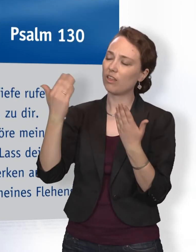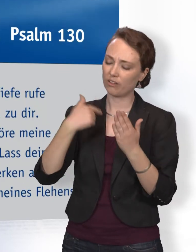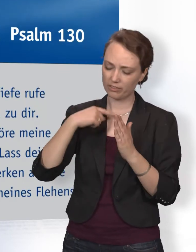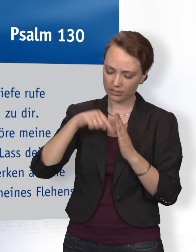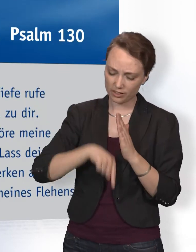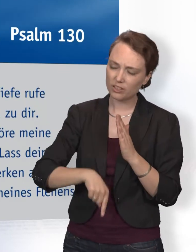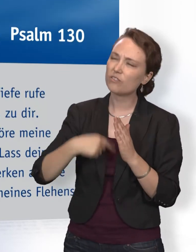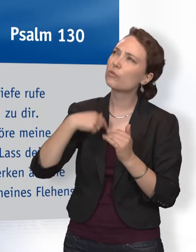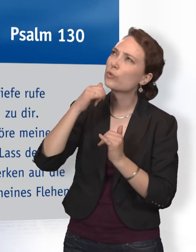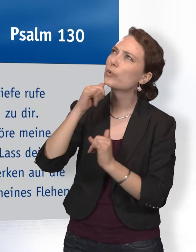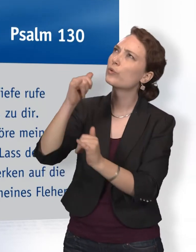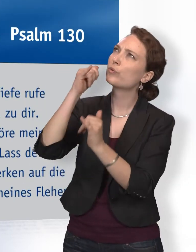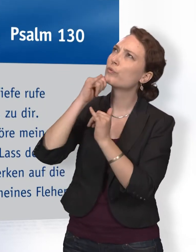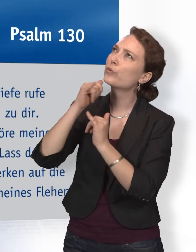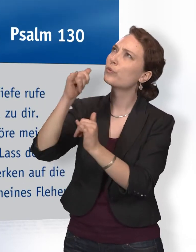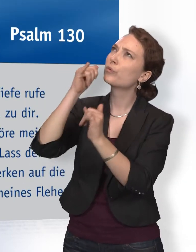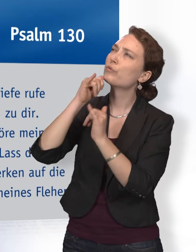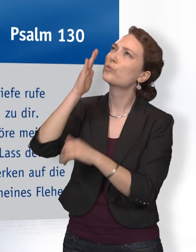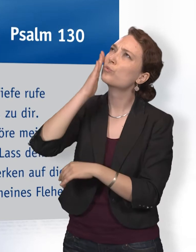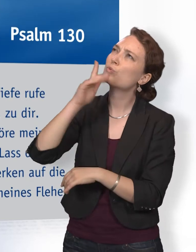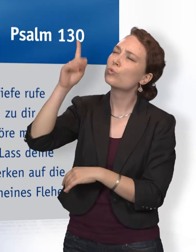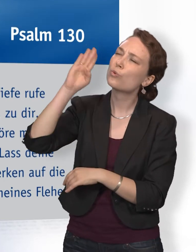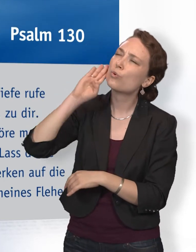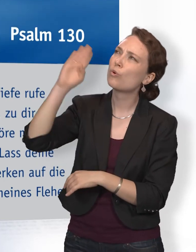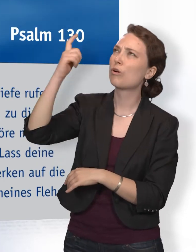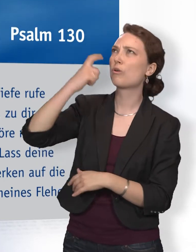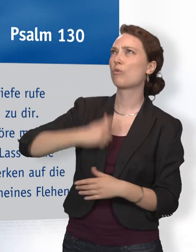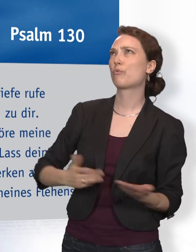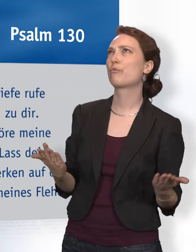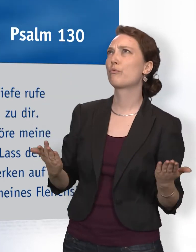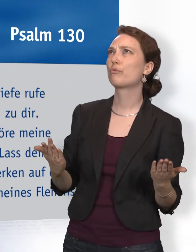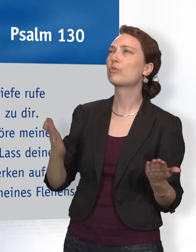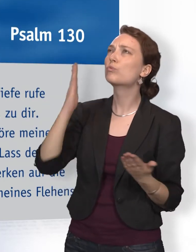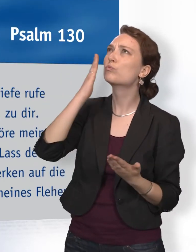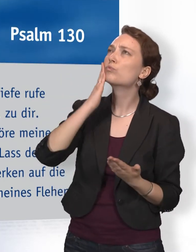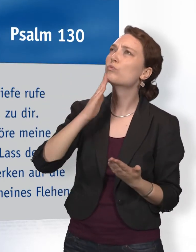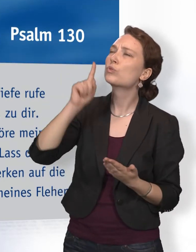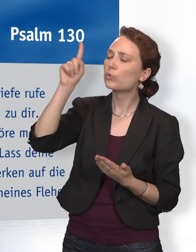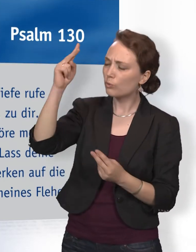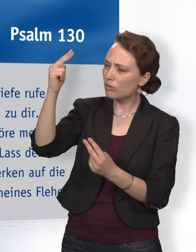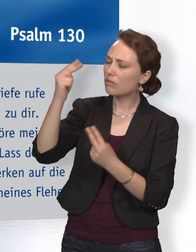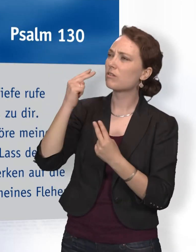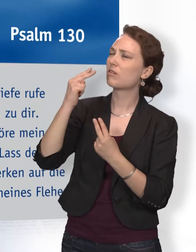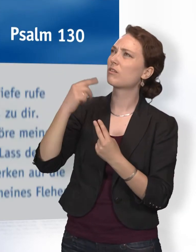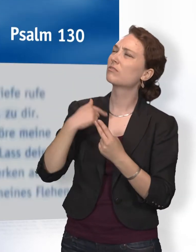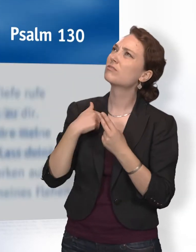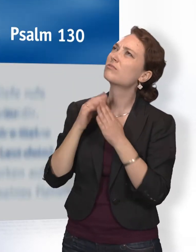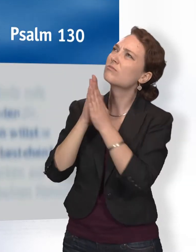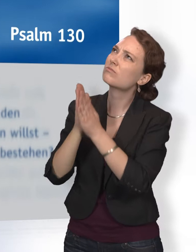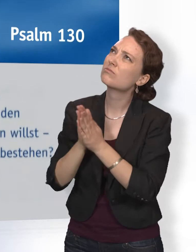dir, Herr, erhöre meine Stimme. Lass deine Ohren merken auf die Stimme meines